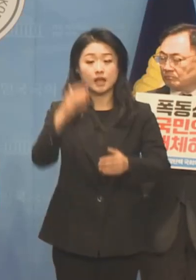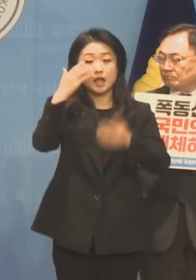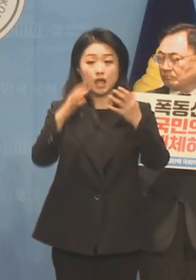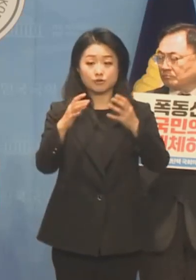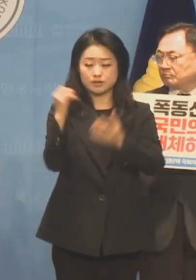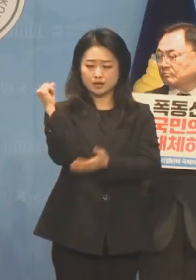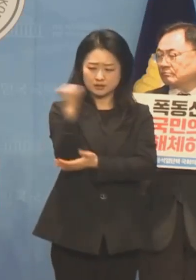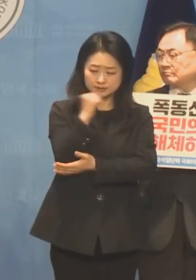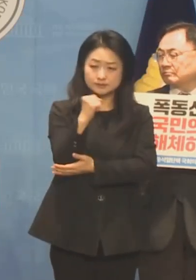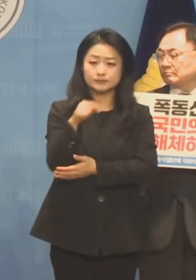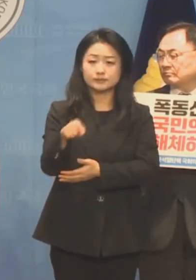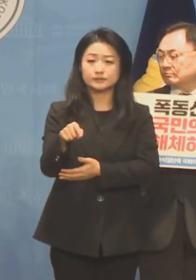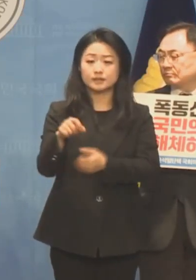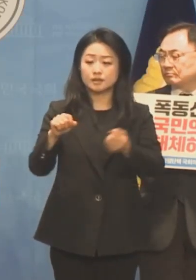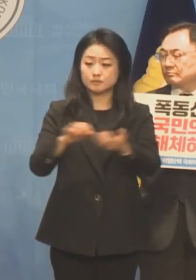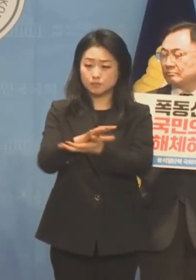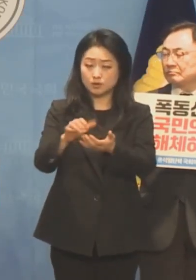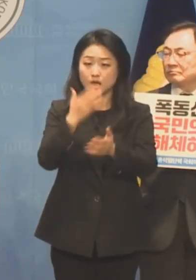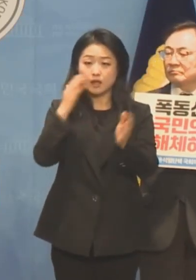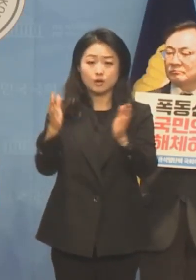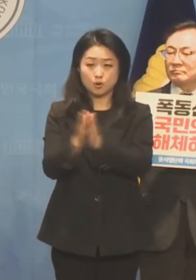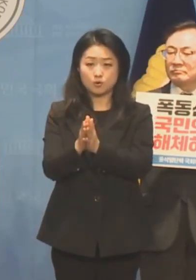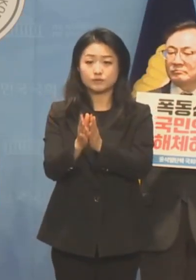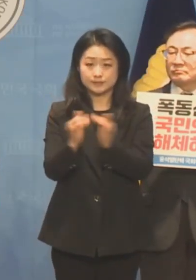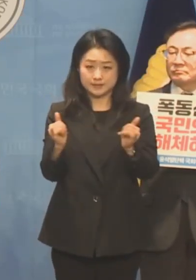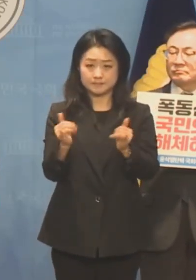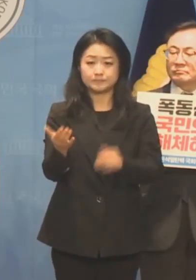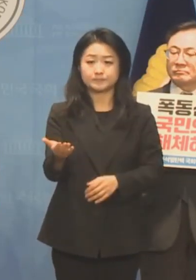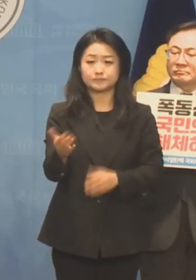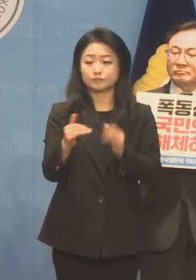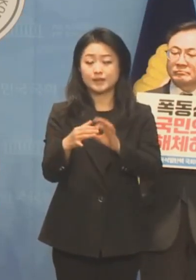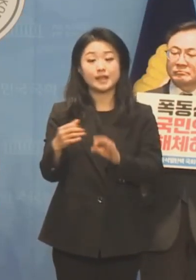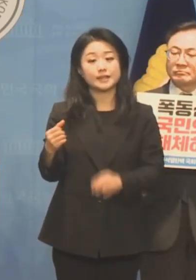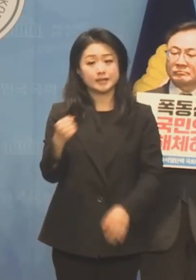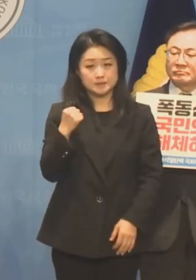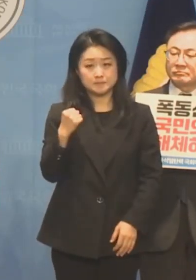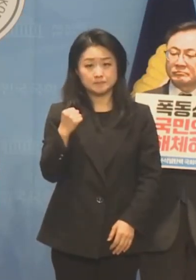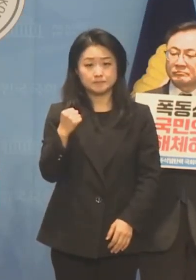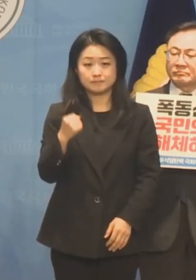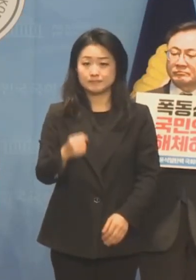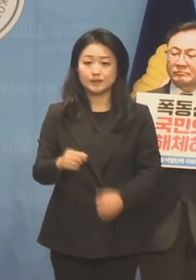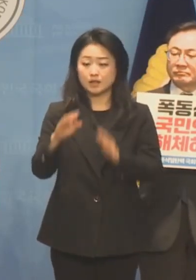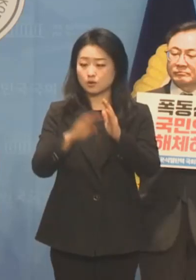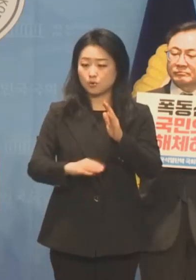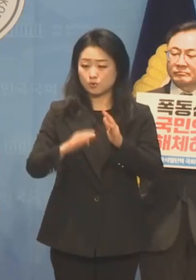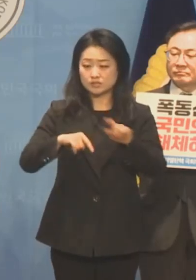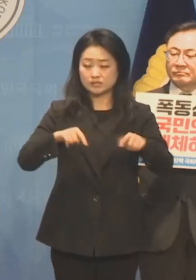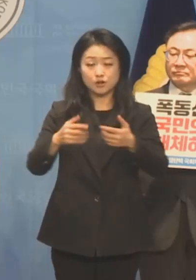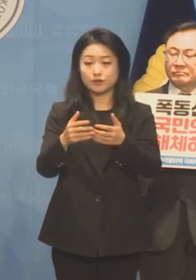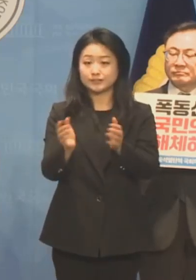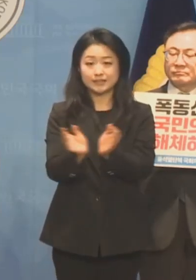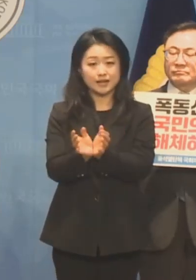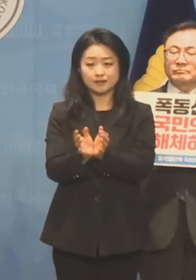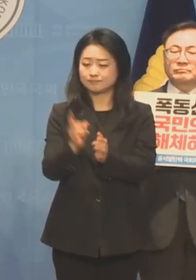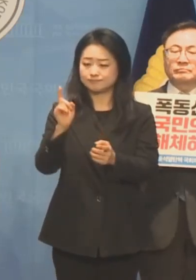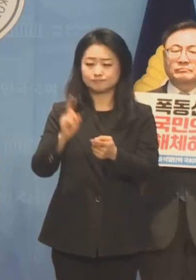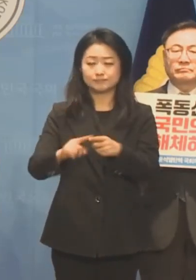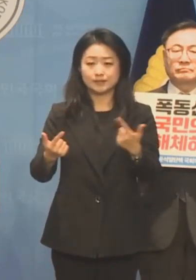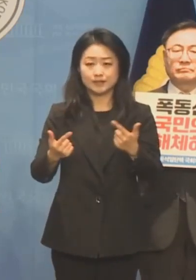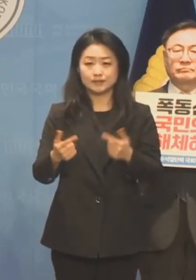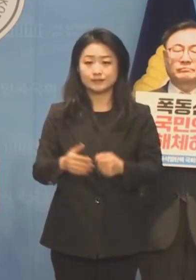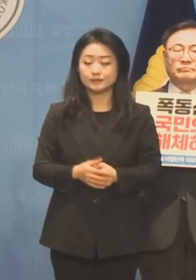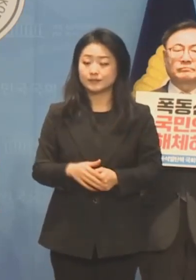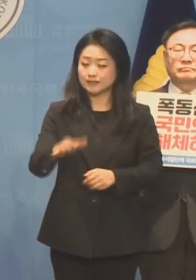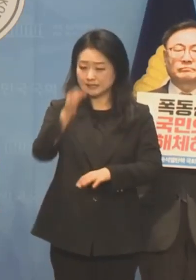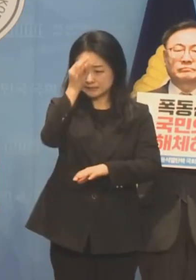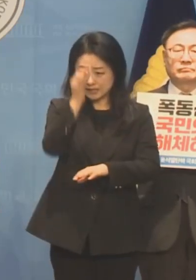대한민국의 근간을 부정하는 폭도들의 공범이자 뒷배를 자처한 국민의힘은 공당으로서 국민과 역사 앞에 사죄하는